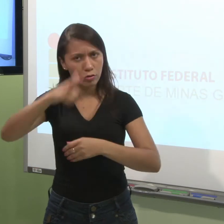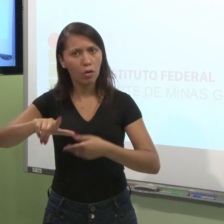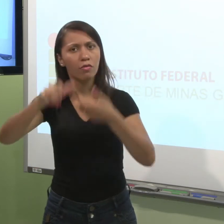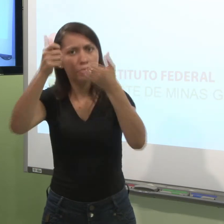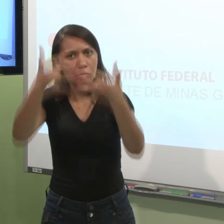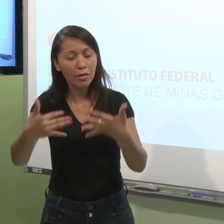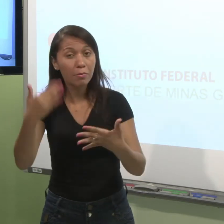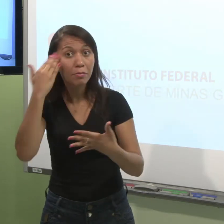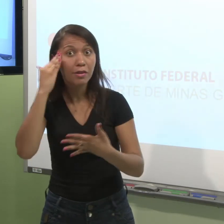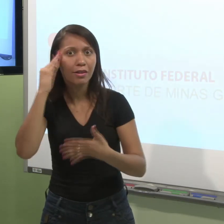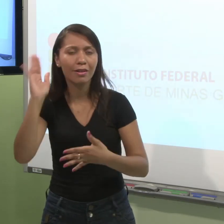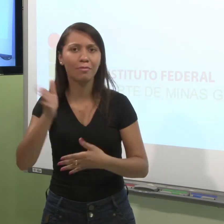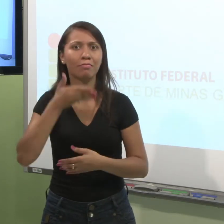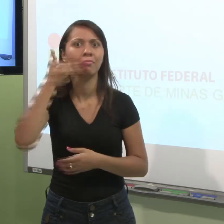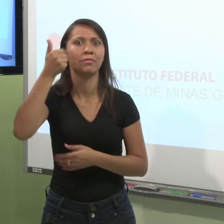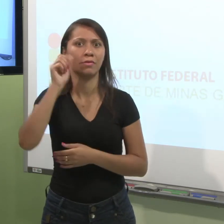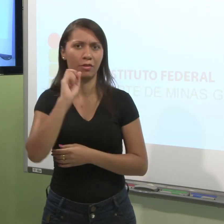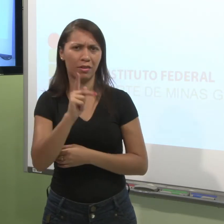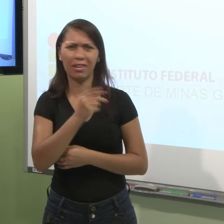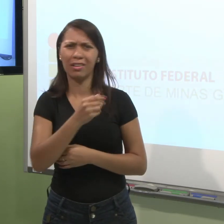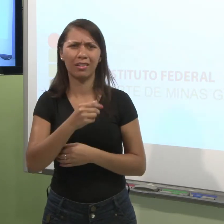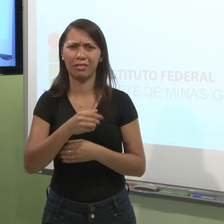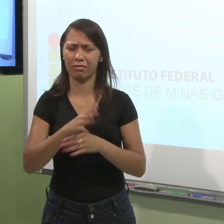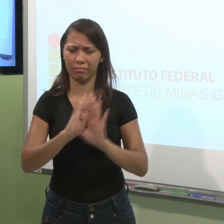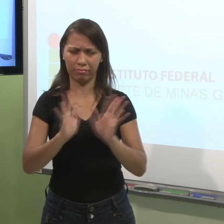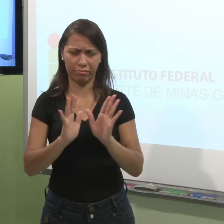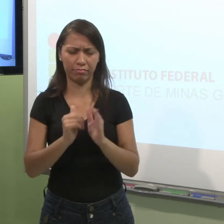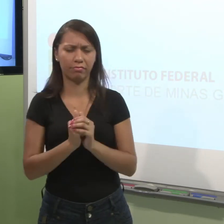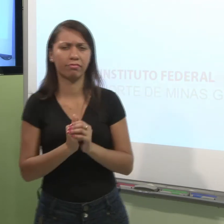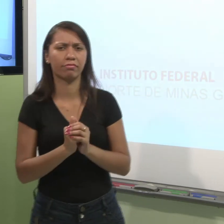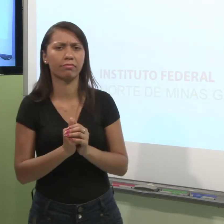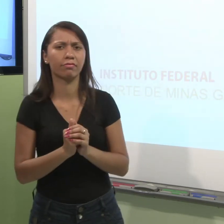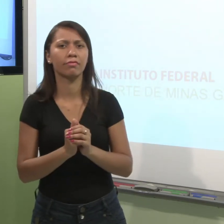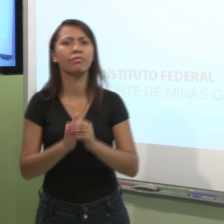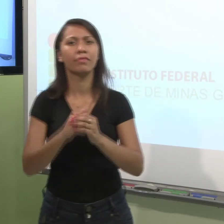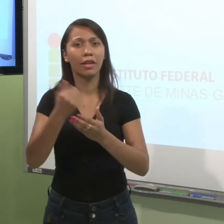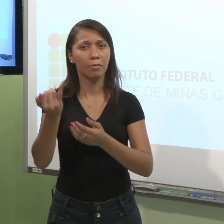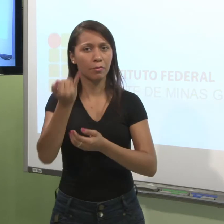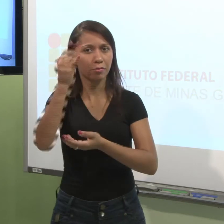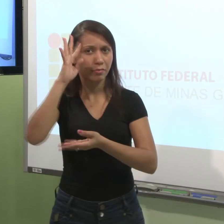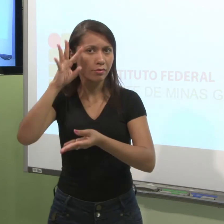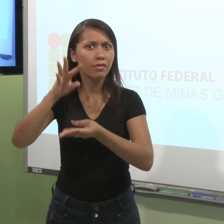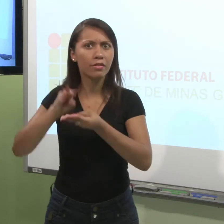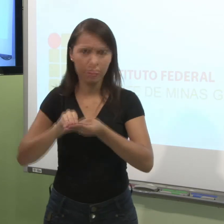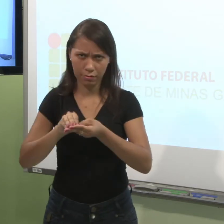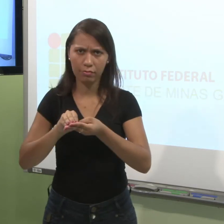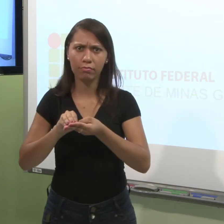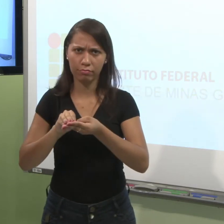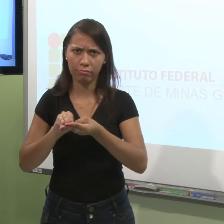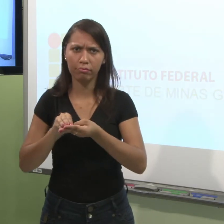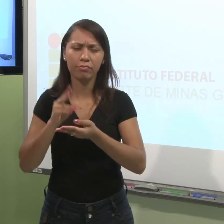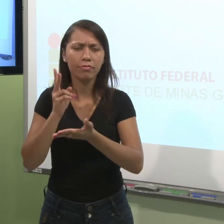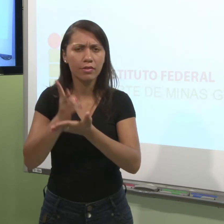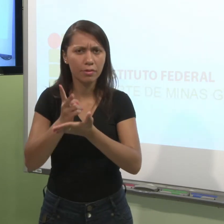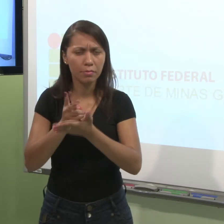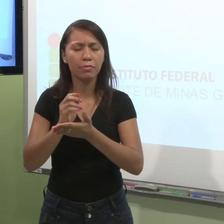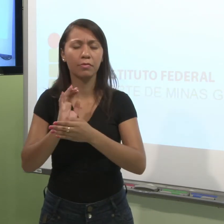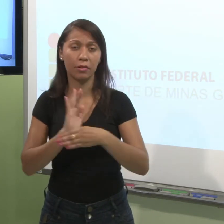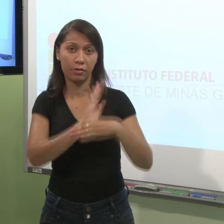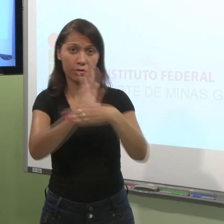conteúdo. Então, ninguém vai sair perdendo. Resumo tem o seu lugar, não é verdade? Vamos lá, que eu vou ajudar vocês a